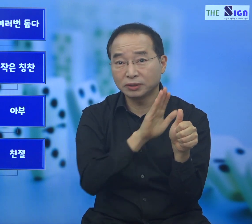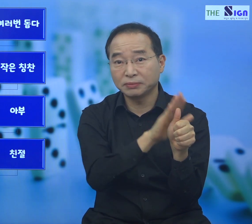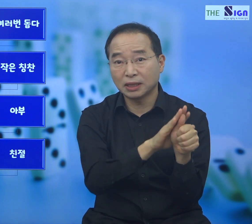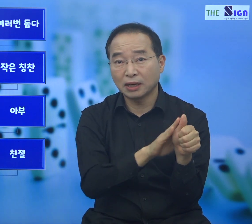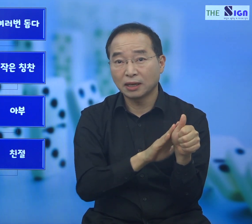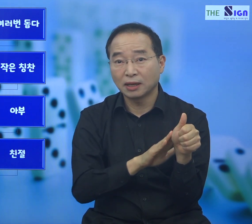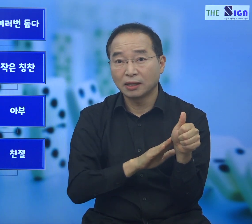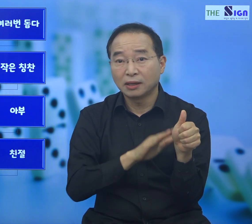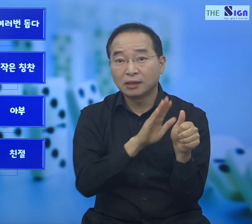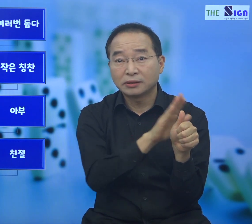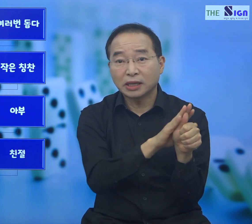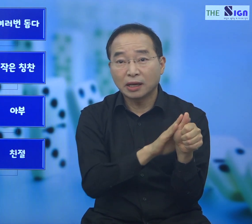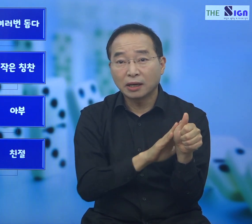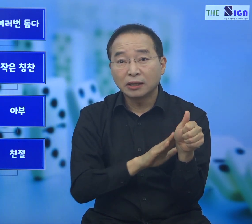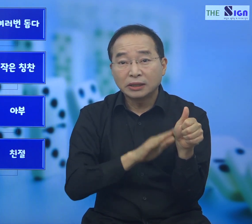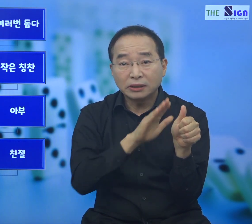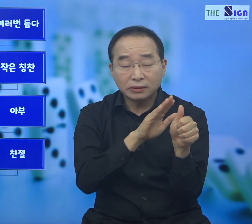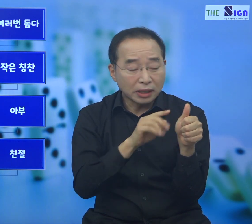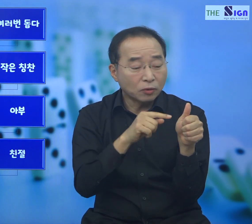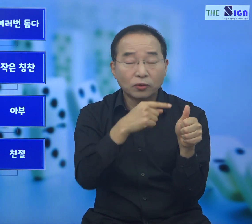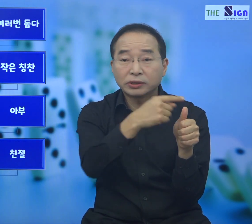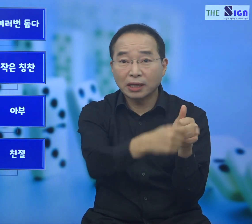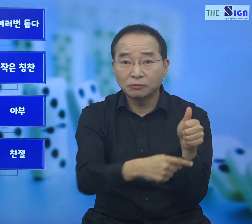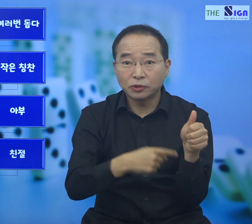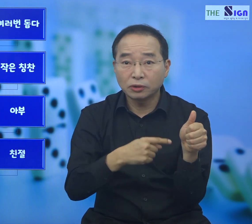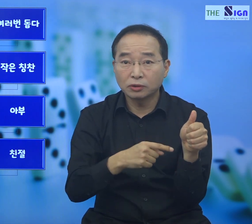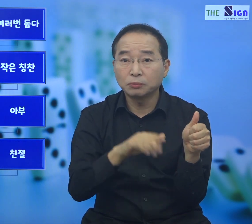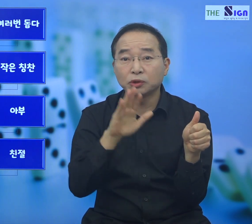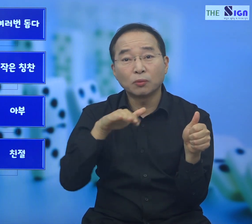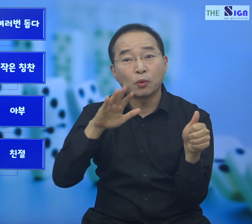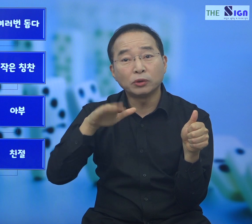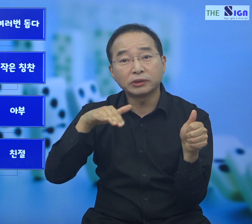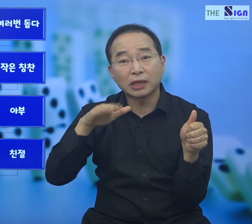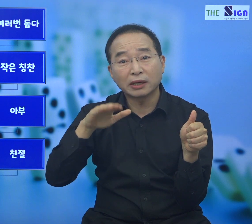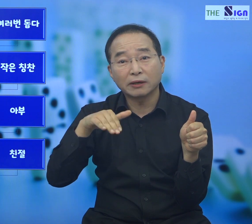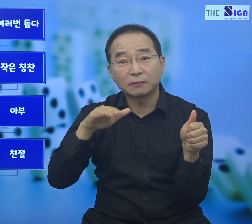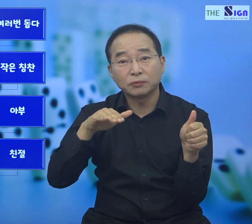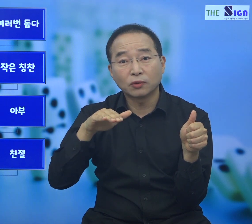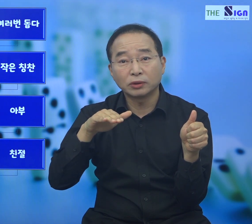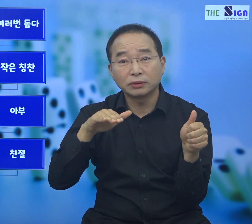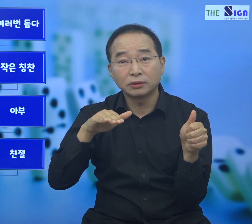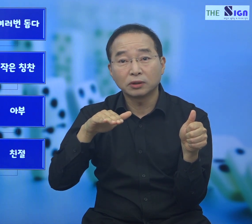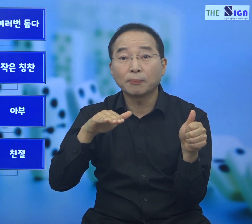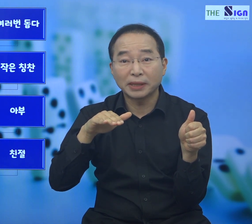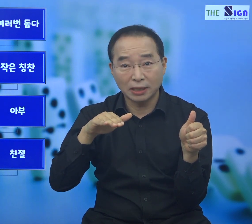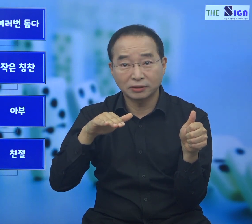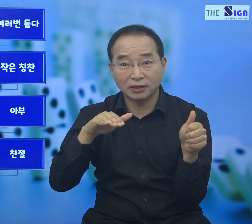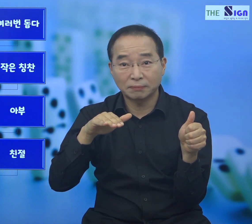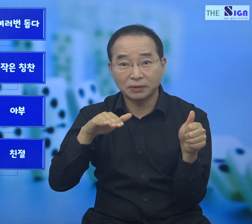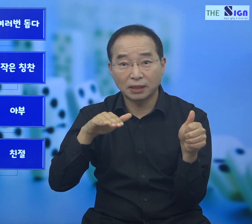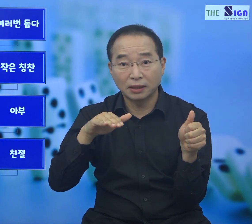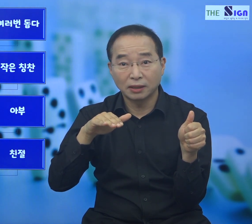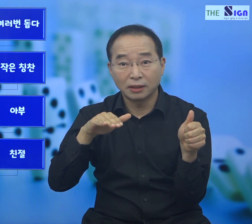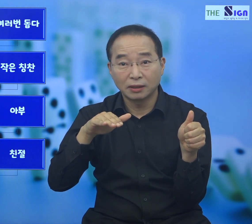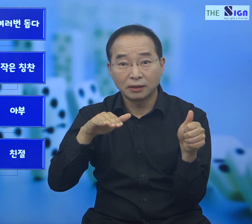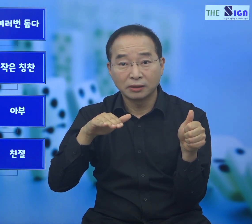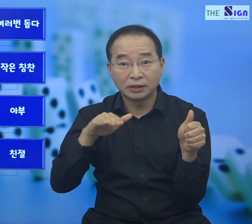있습니다. 자, 이때 요거는 사람 수형이고, 그럼 이건 뭘 뜻할까요? 요거는 혓바닥을 뜻합니다. 그